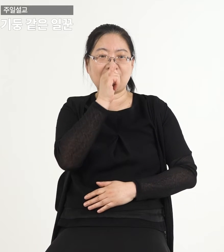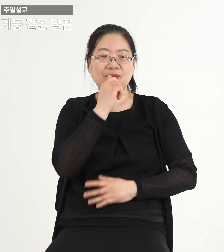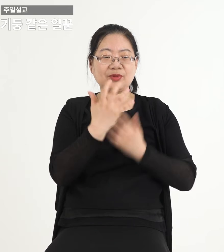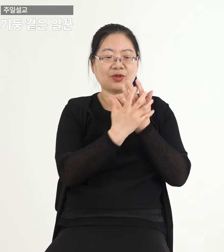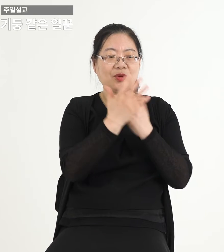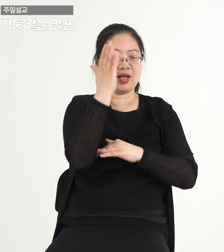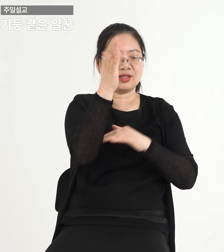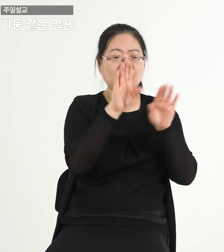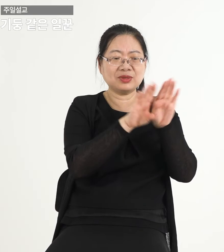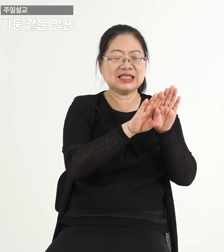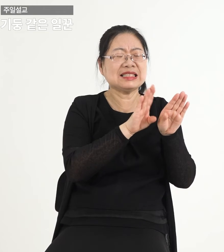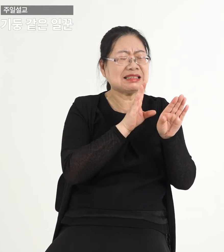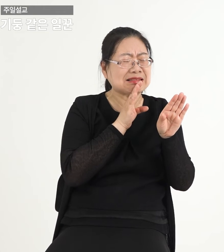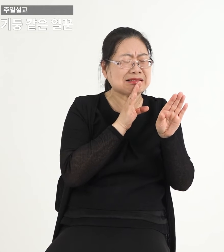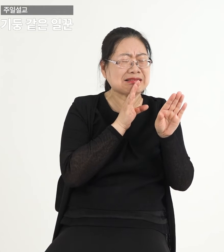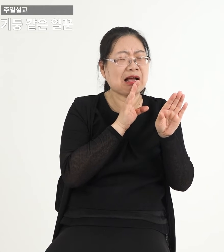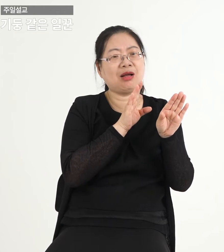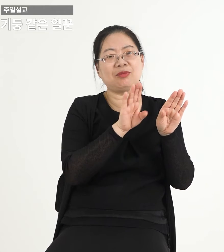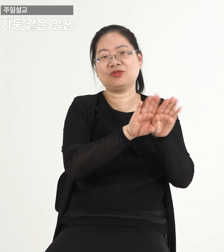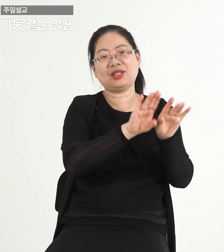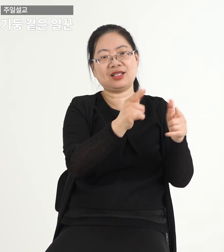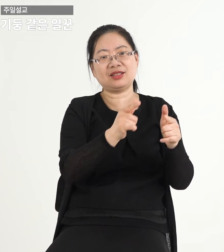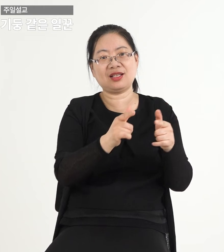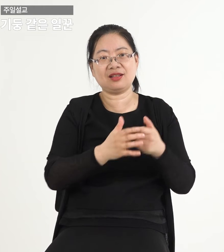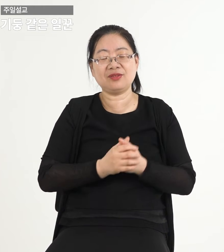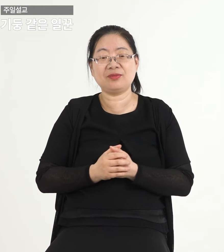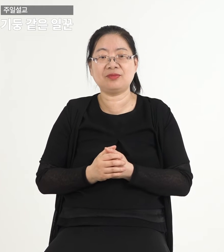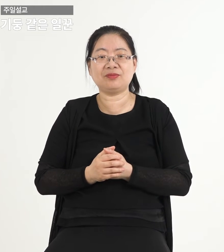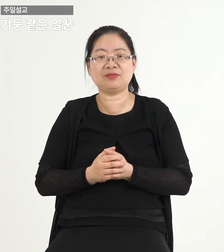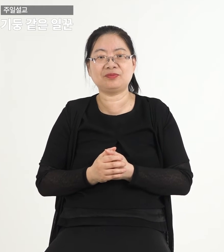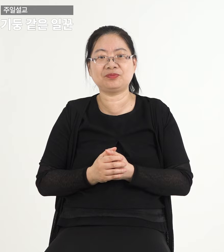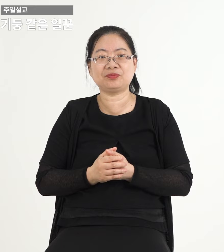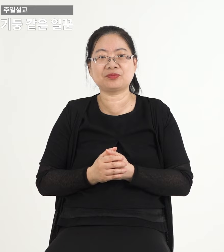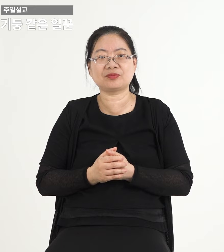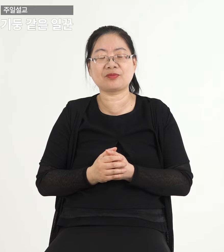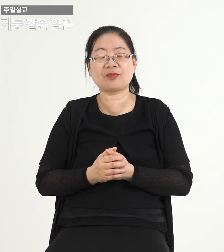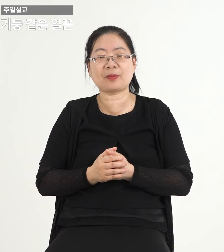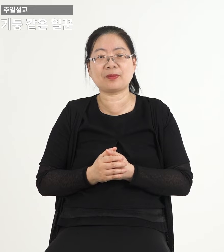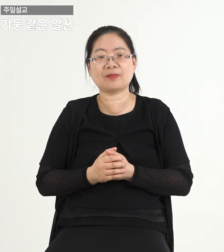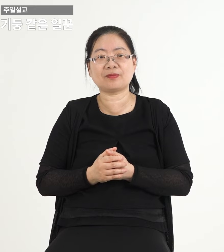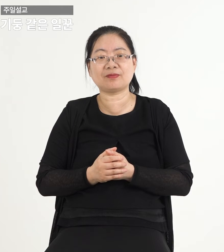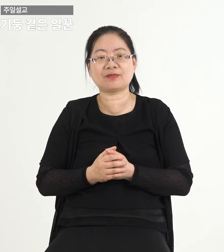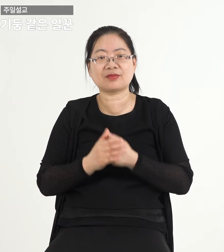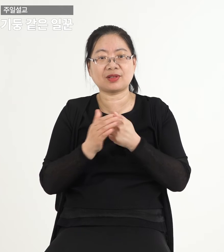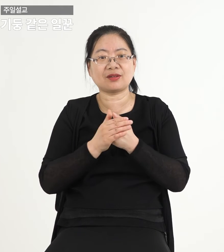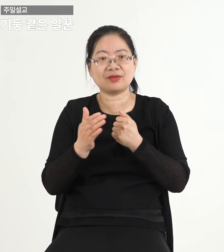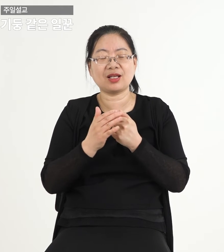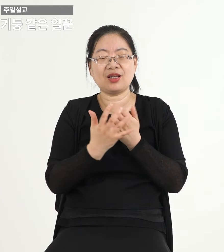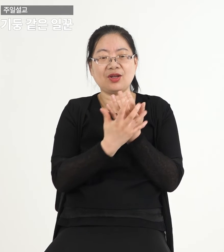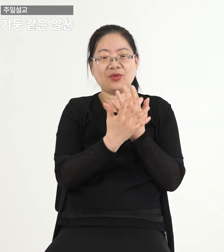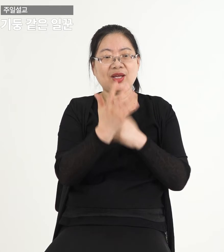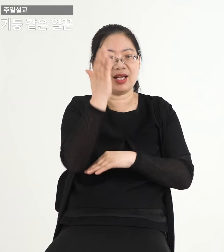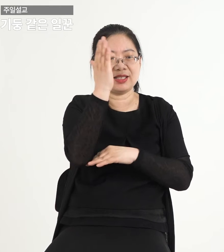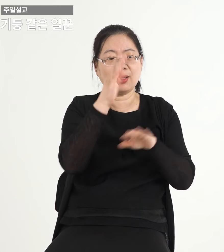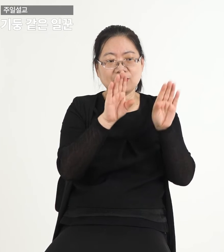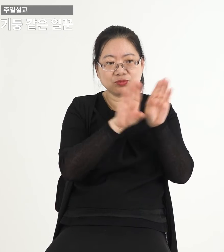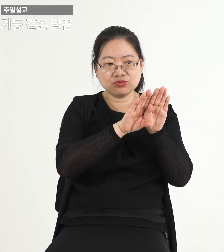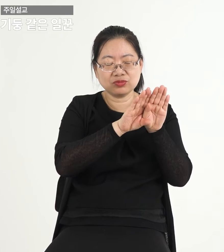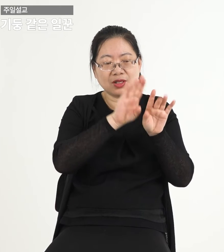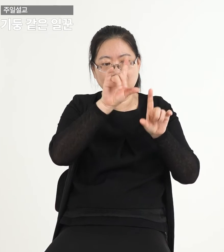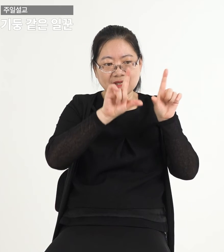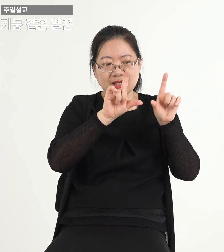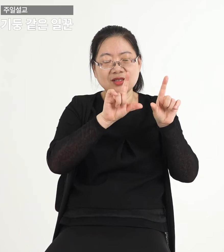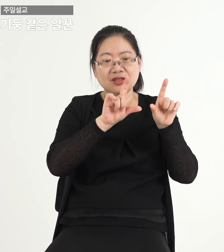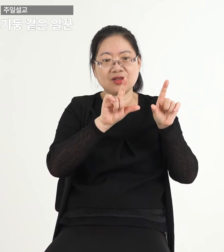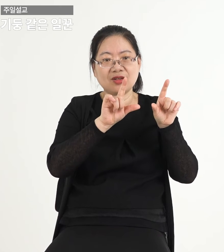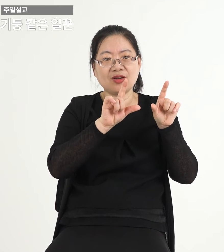아니다. 그리고 회당을 심지어는 이렇게까지 선언해 버립니다.